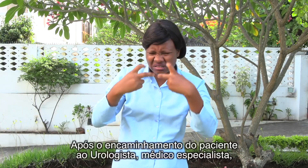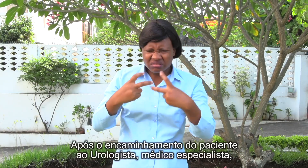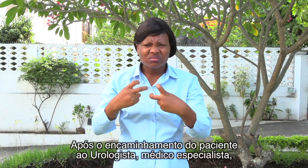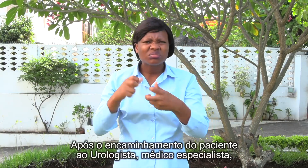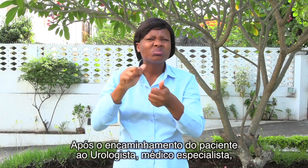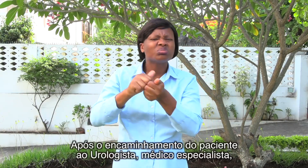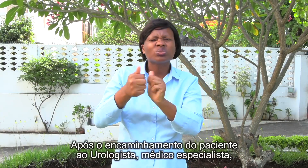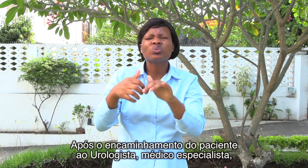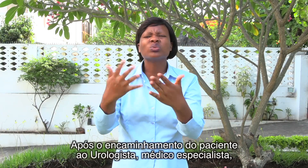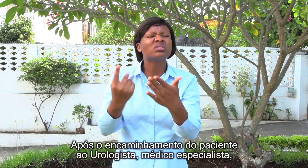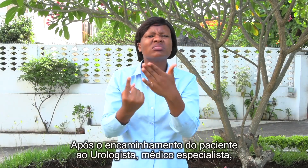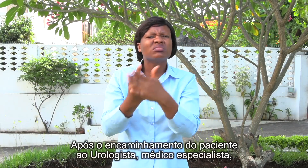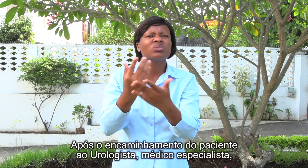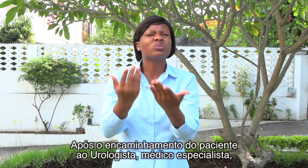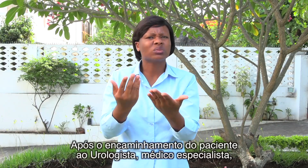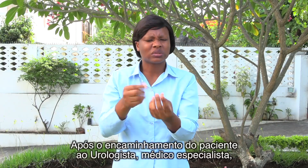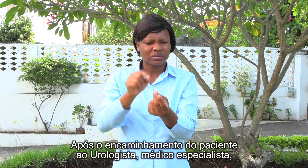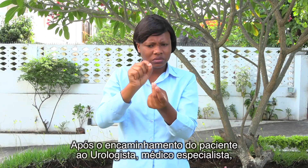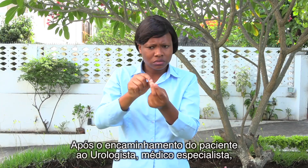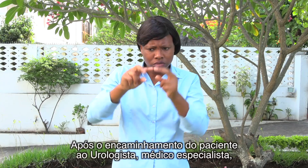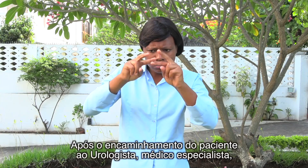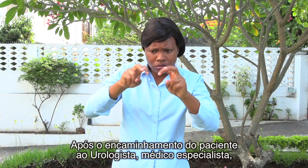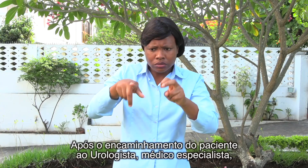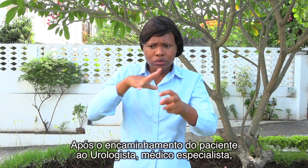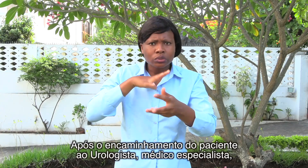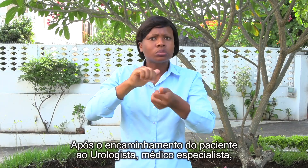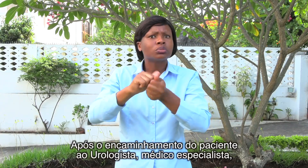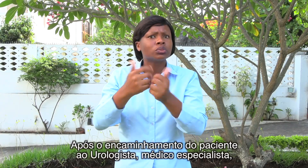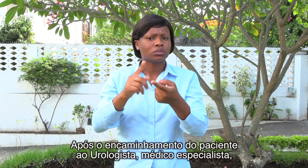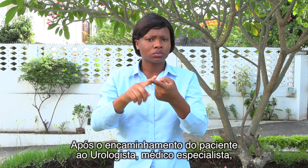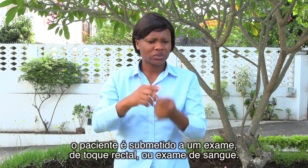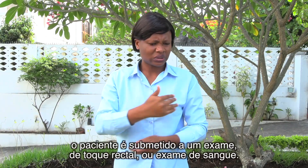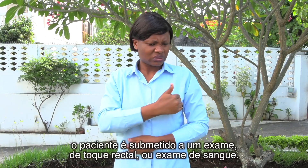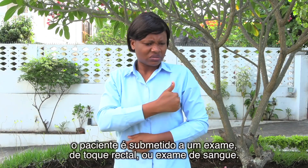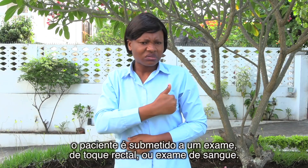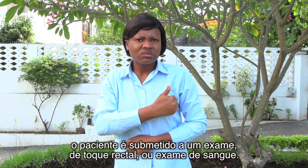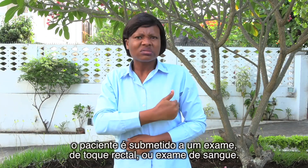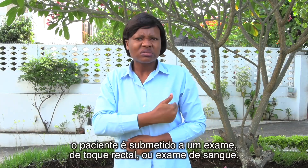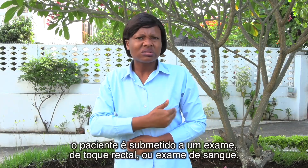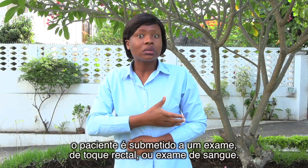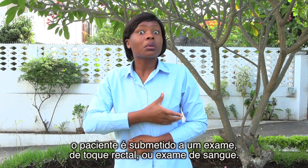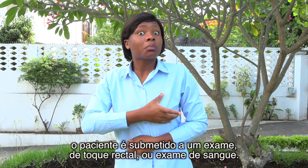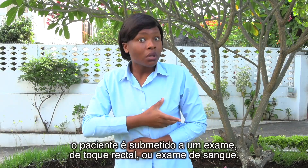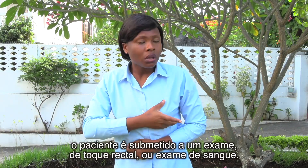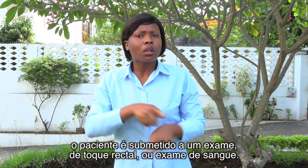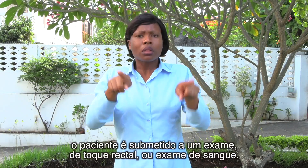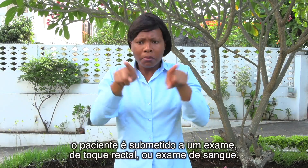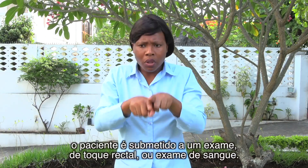Após o encaminhamento do paciente ao urologista, médico especialista, o paciente é submetido a um exame de toque retal